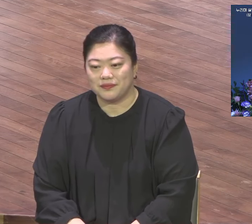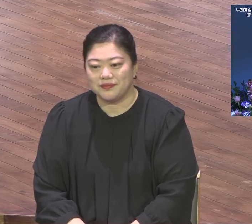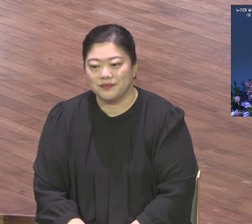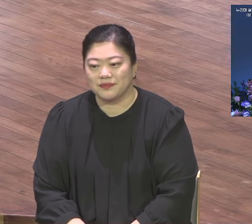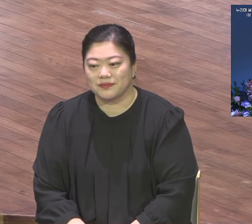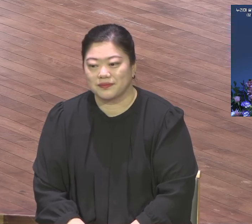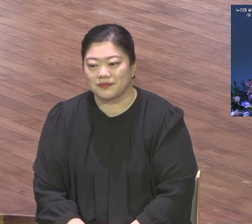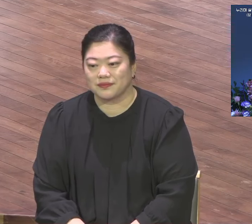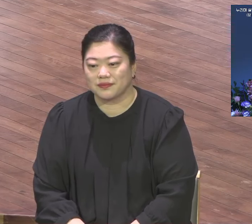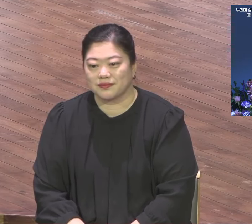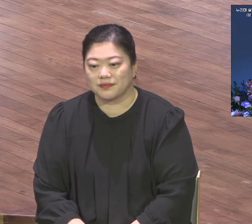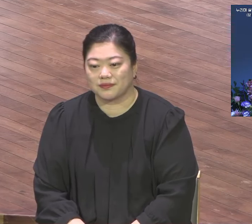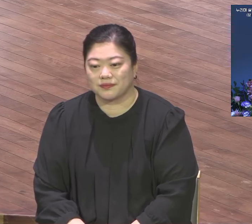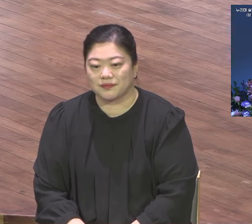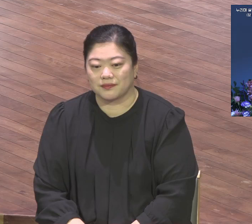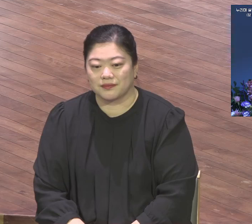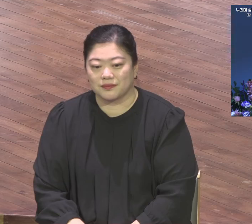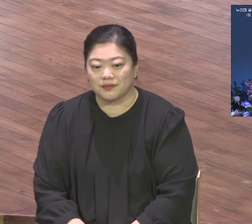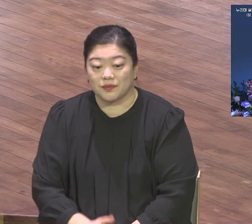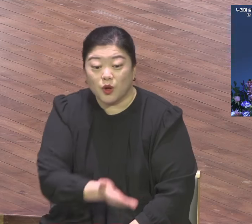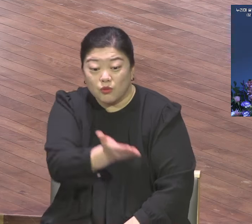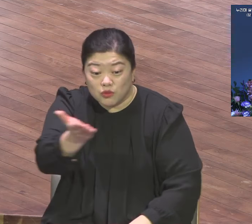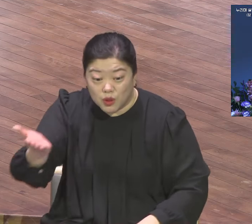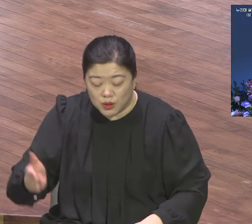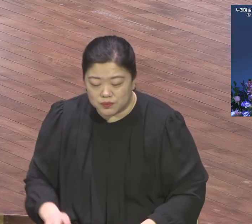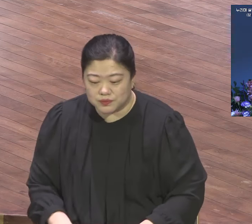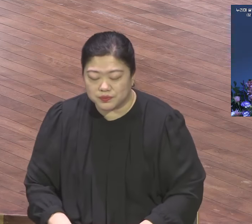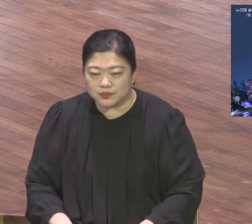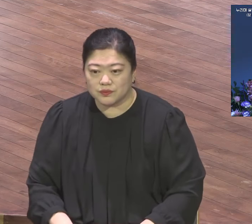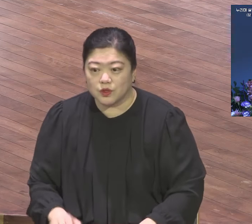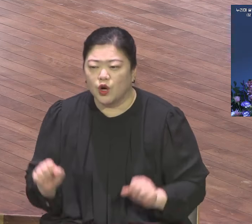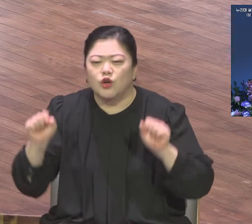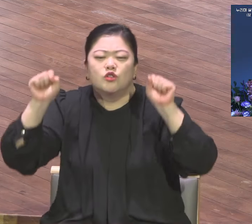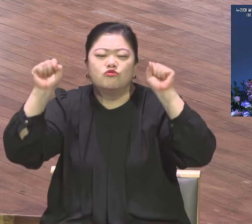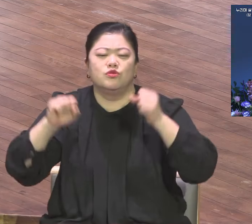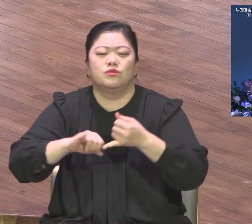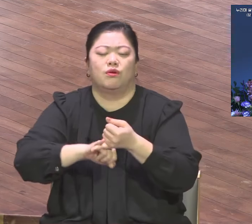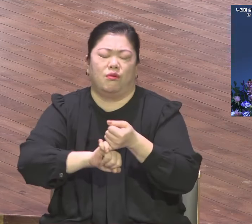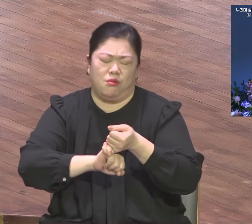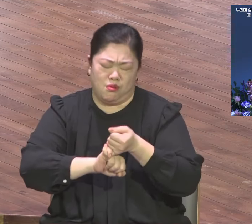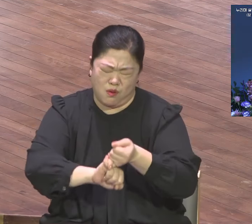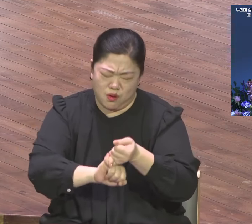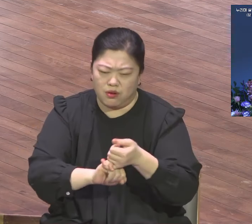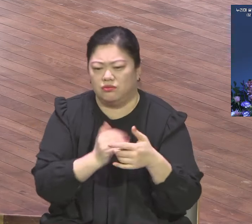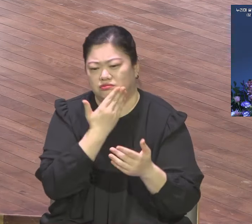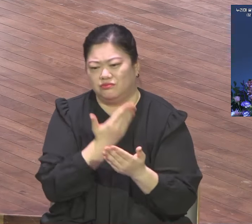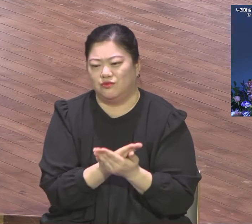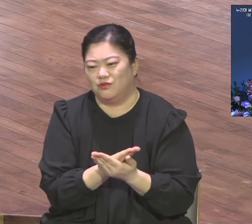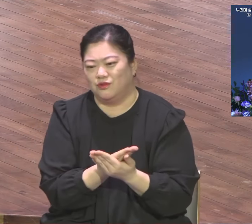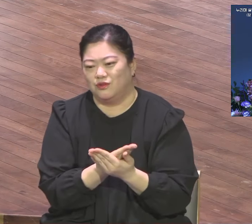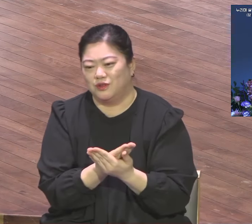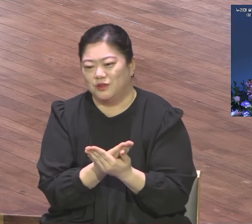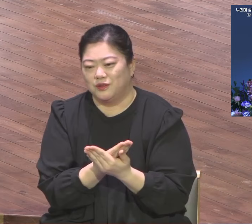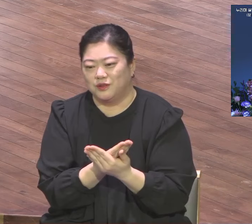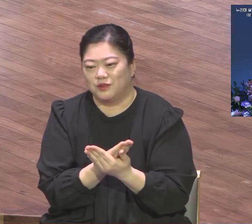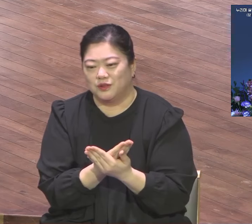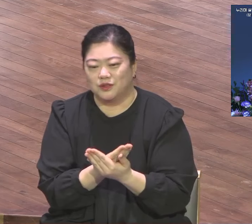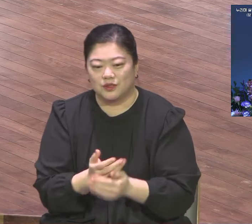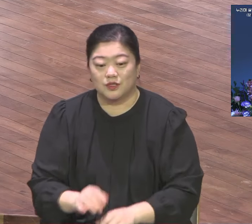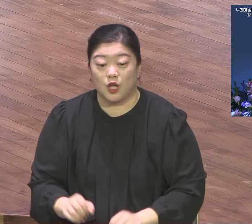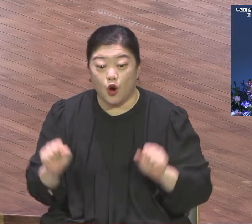여러분들도 자신의 신체에 맞는 이 운동을 하세요. 운동을 하는 게 참 좋습니다. 운동을 하면